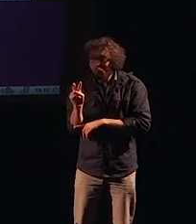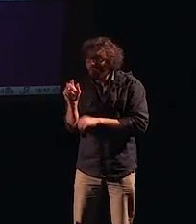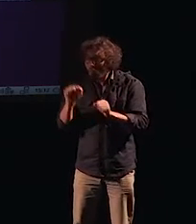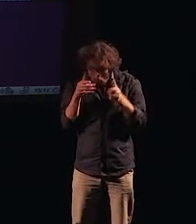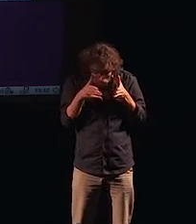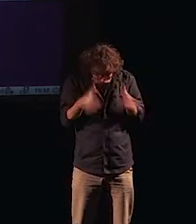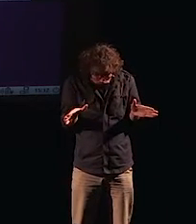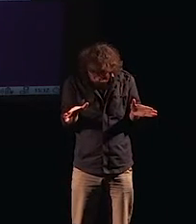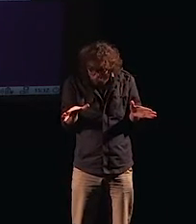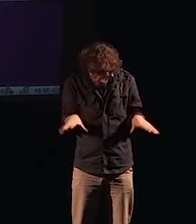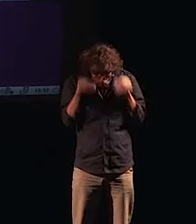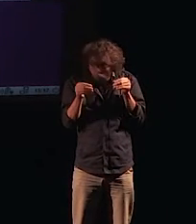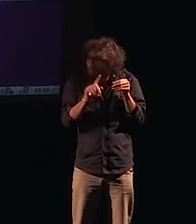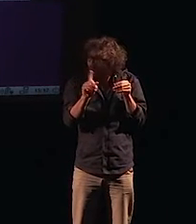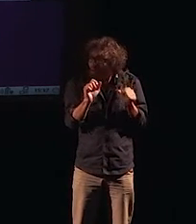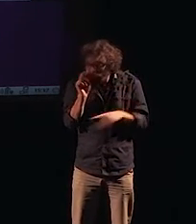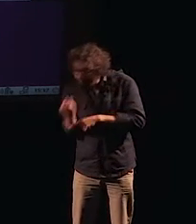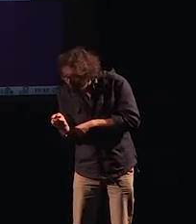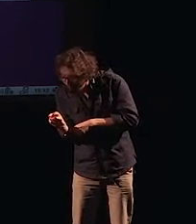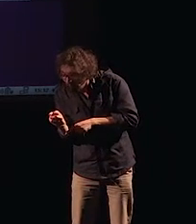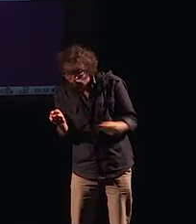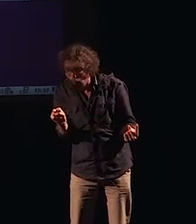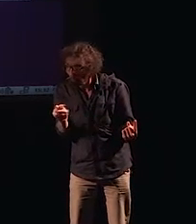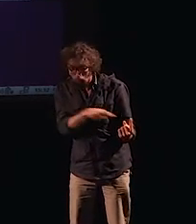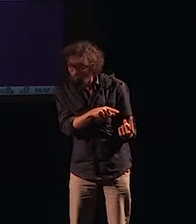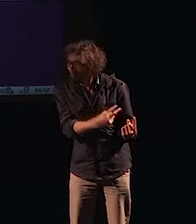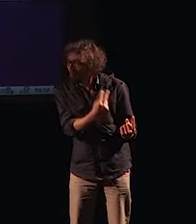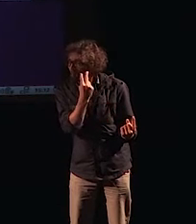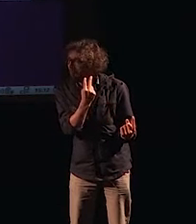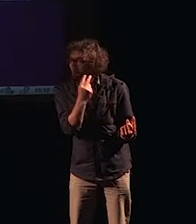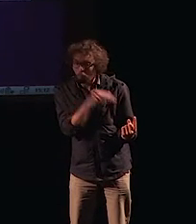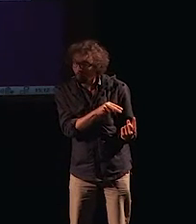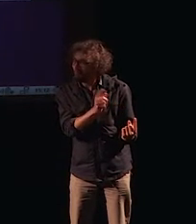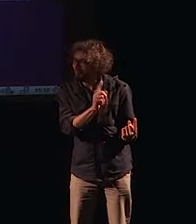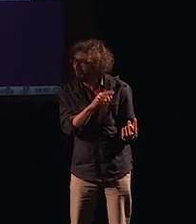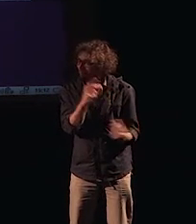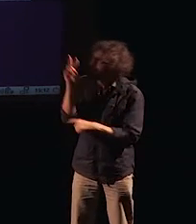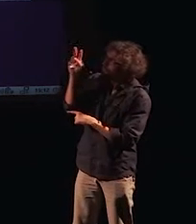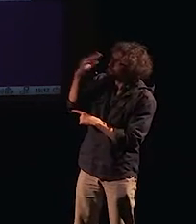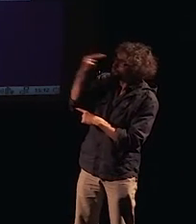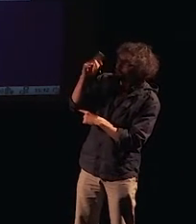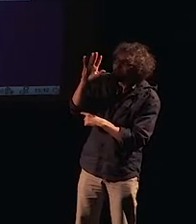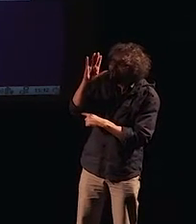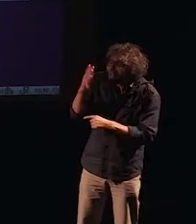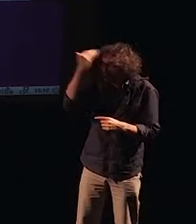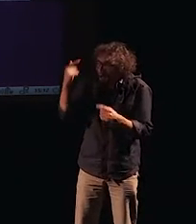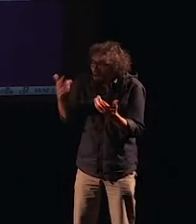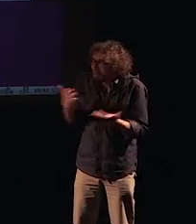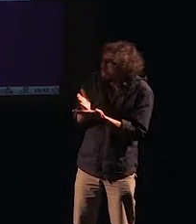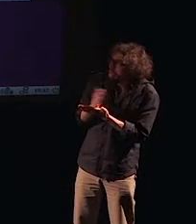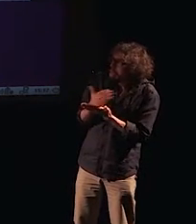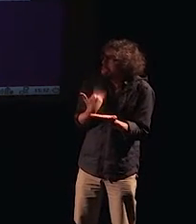qui est en haut de sa tour, mais comme la tour les regarde, le gardien ne pourrait même pas être là. En fait, ça